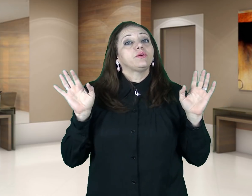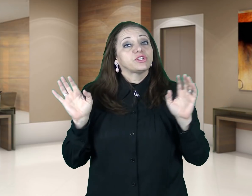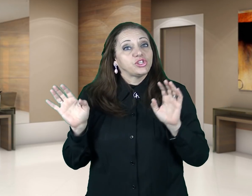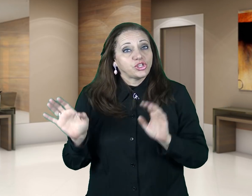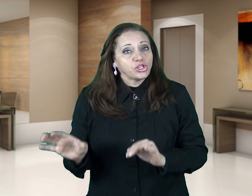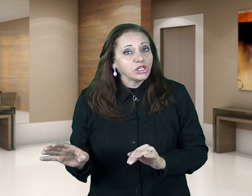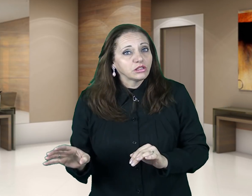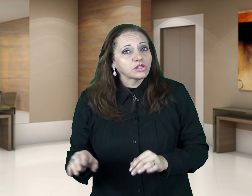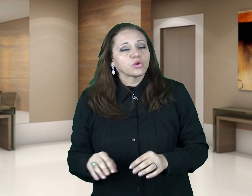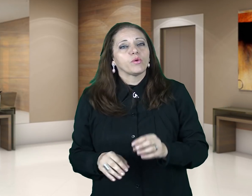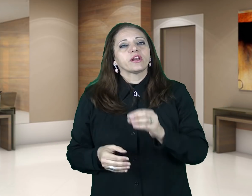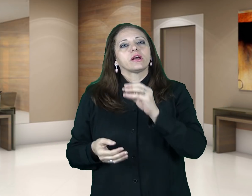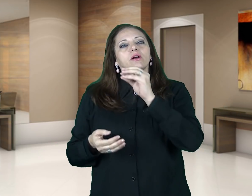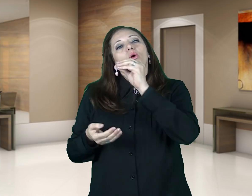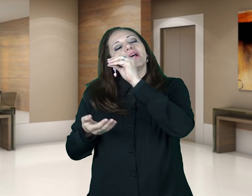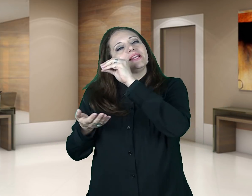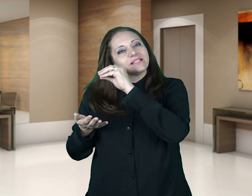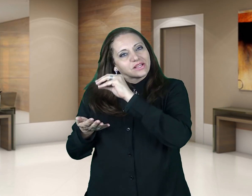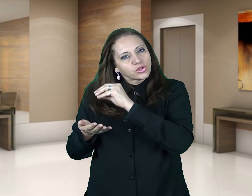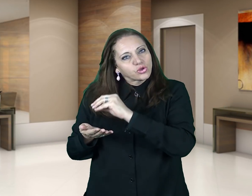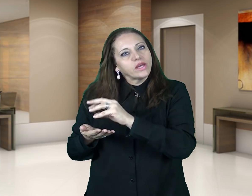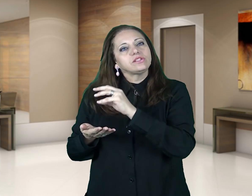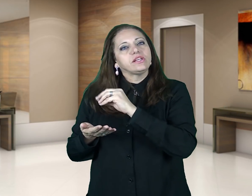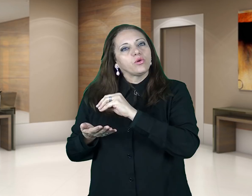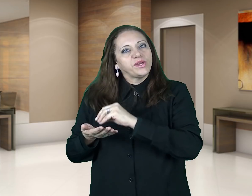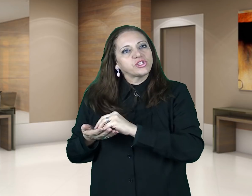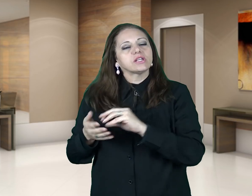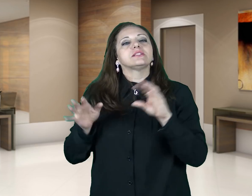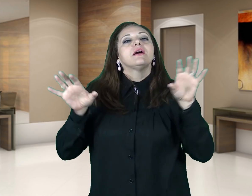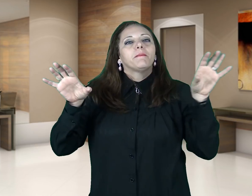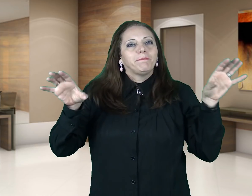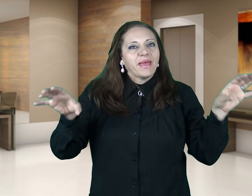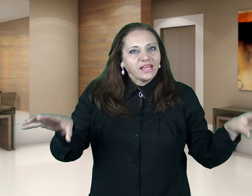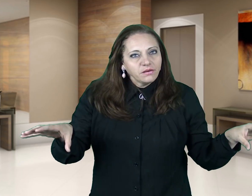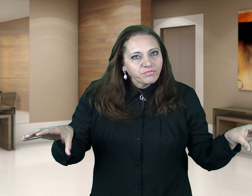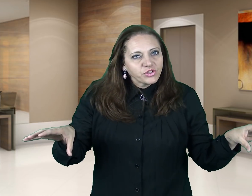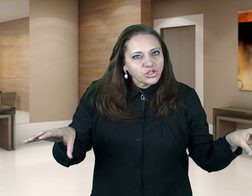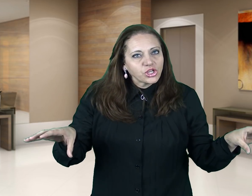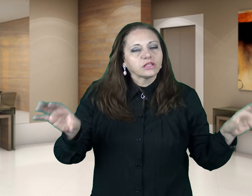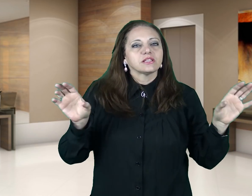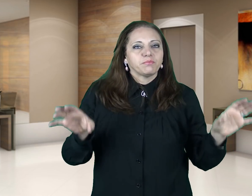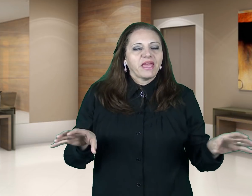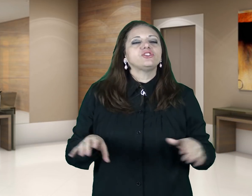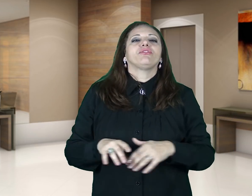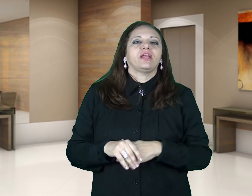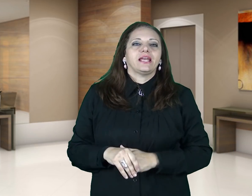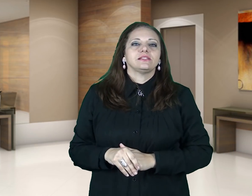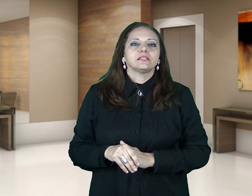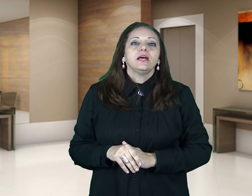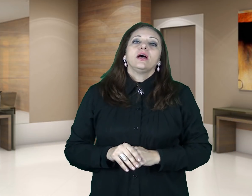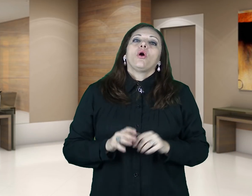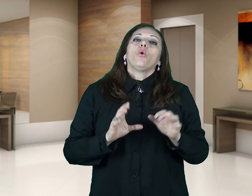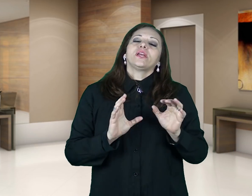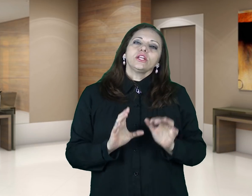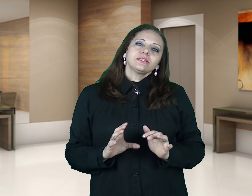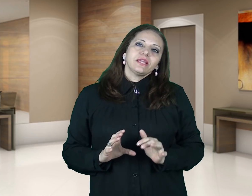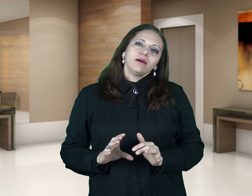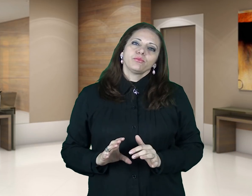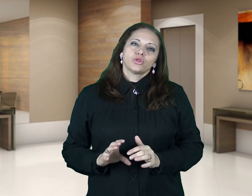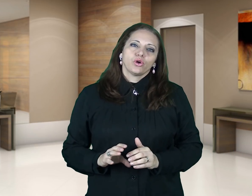São línguas distintas, com organizações linguísticas bem distintas, bem diferentes. O que nós